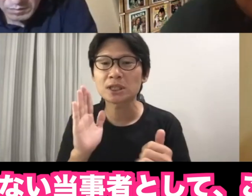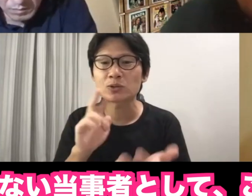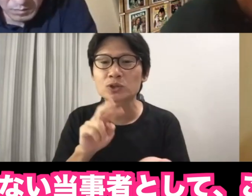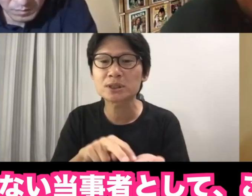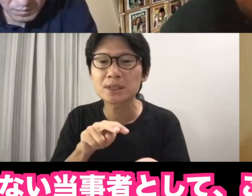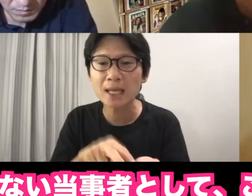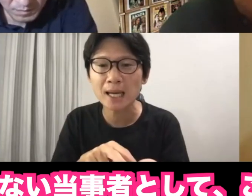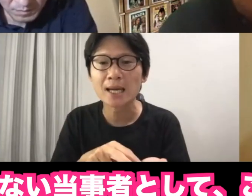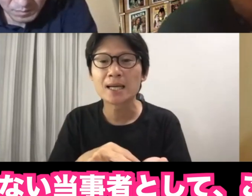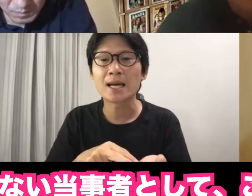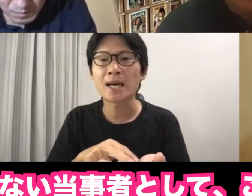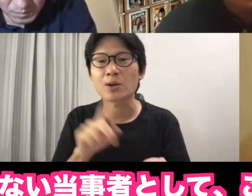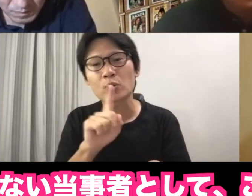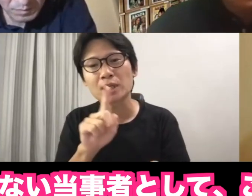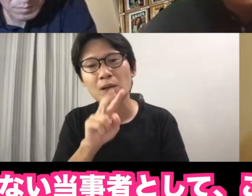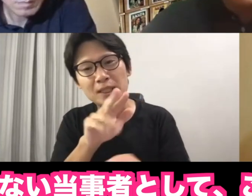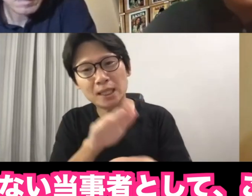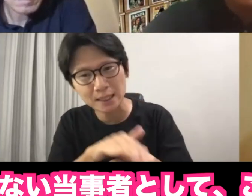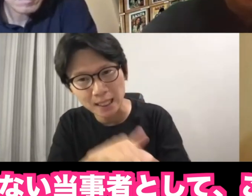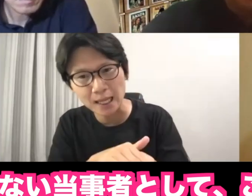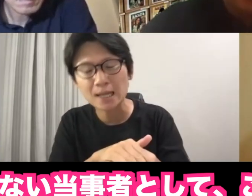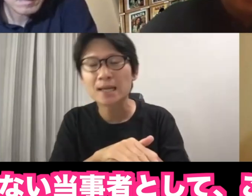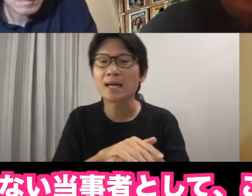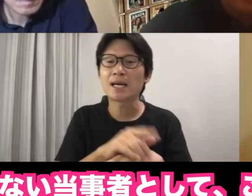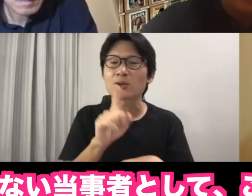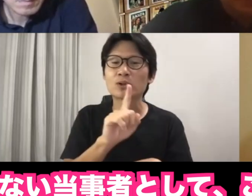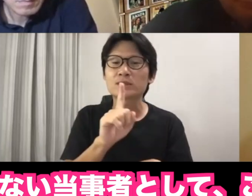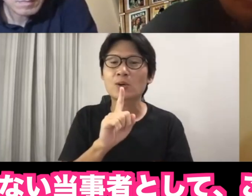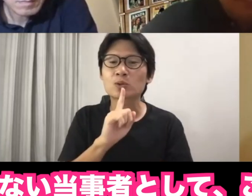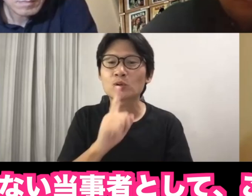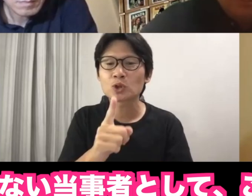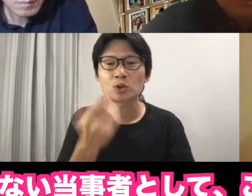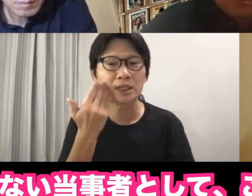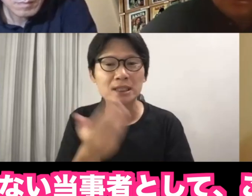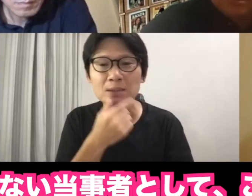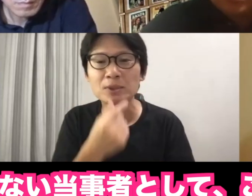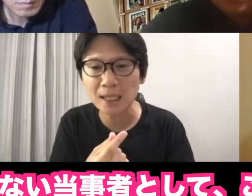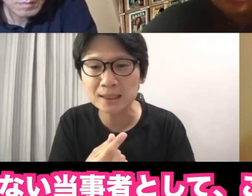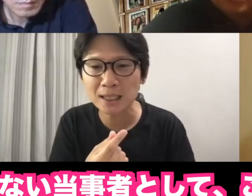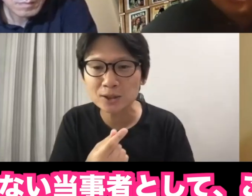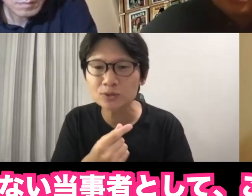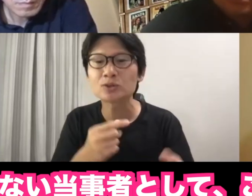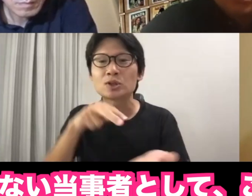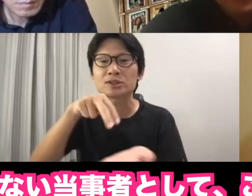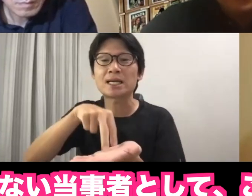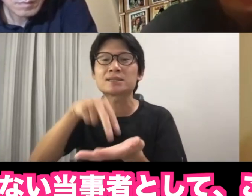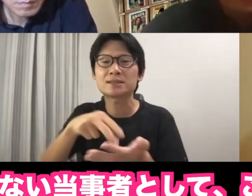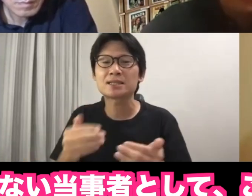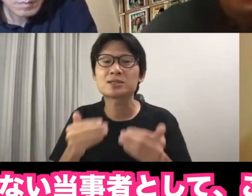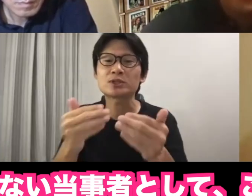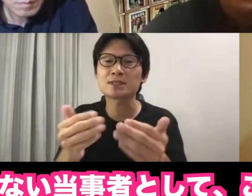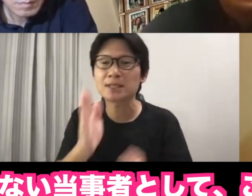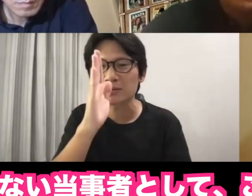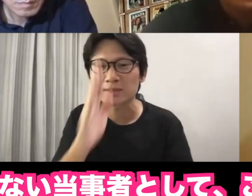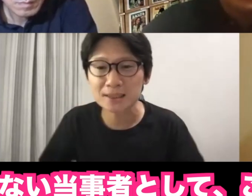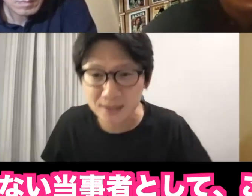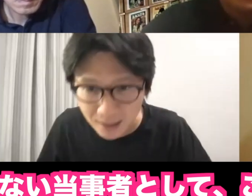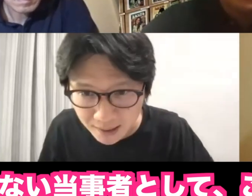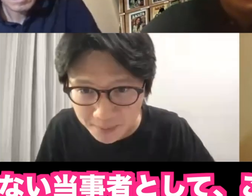として今涙たーーーこんなことを著聞いてみたいっていうスタッフで進めさせてください